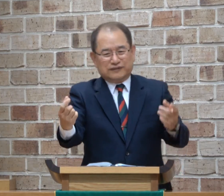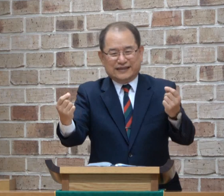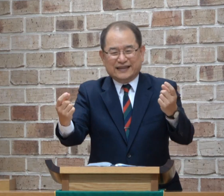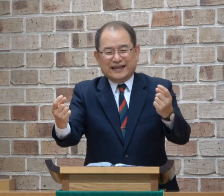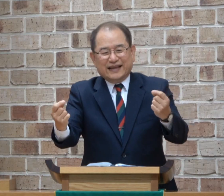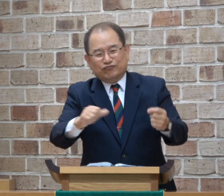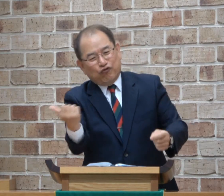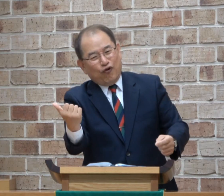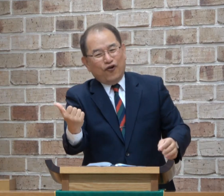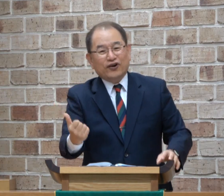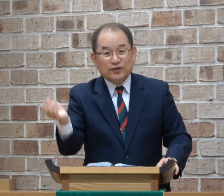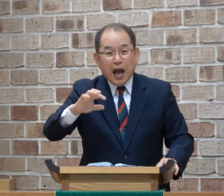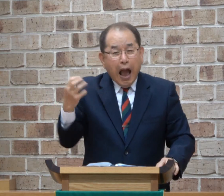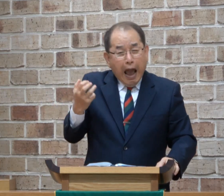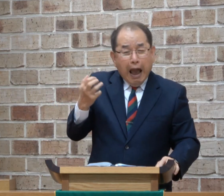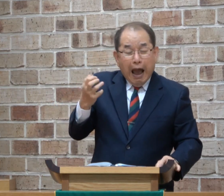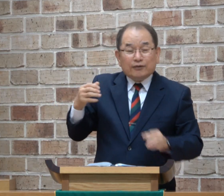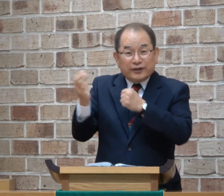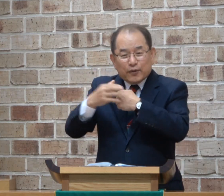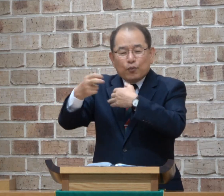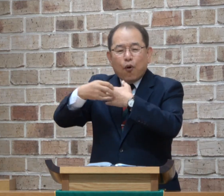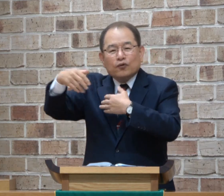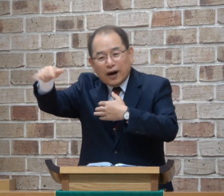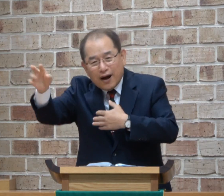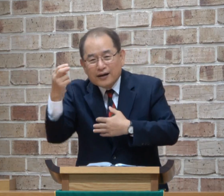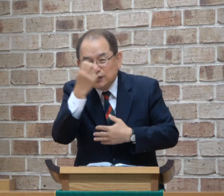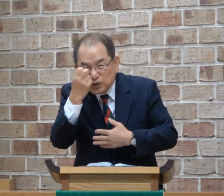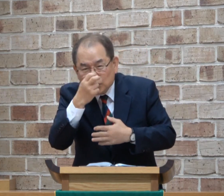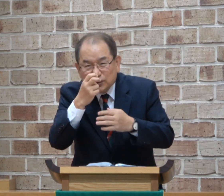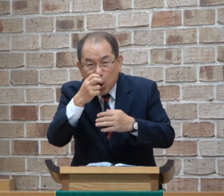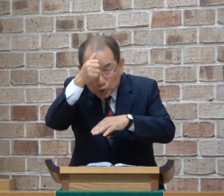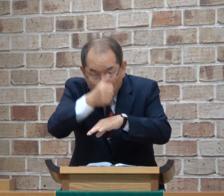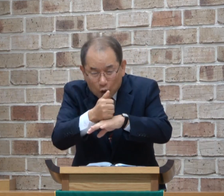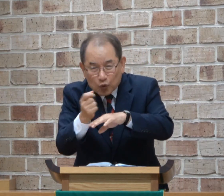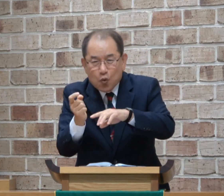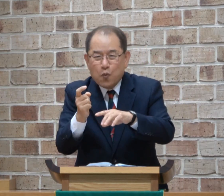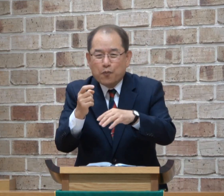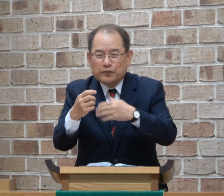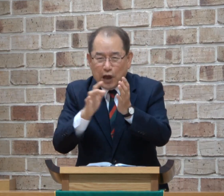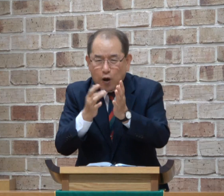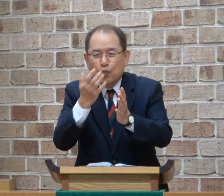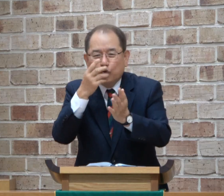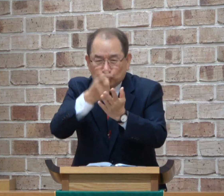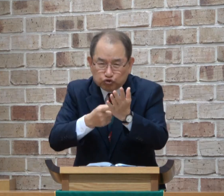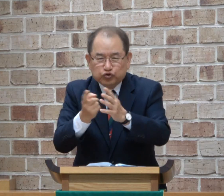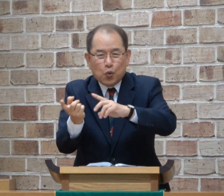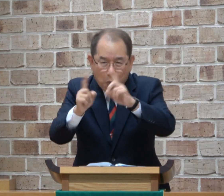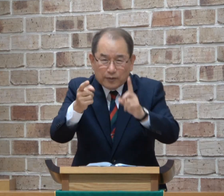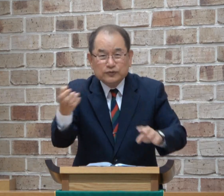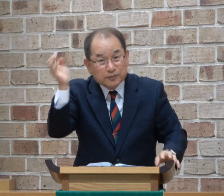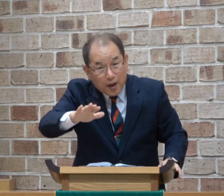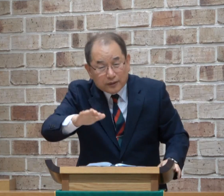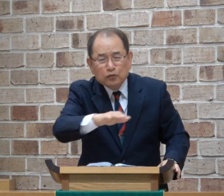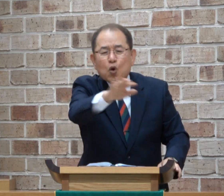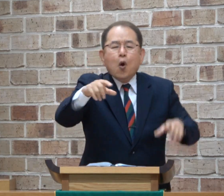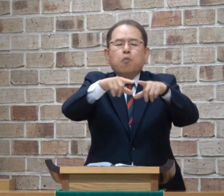어떻게 되겠습니까? 갑자기 죽어도 모릅니다. 그런데 아프기 때문에 우리가 약을 먹고 치료를 받습니다. 감기도